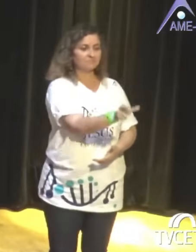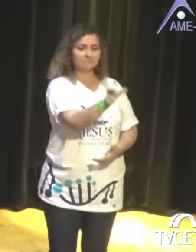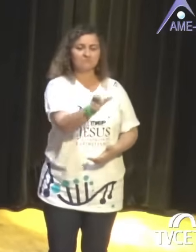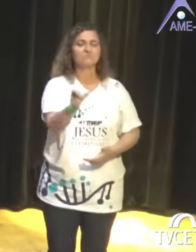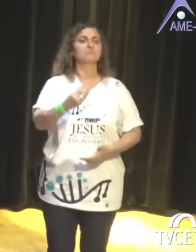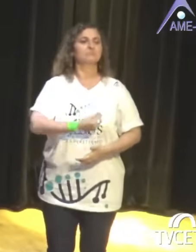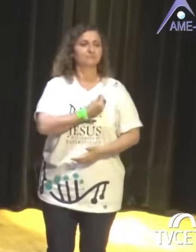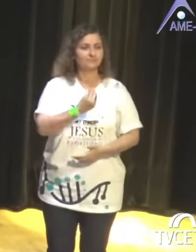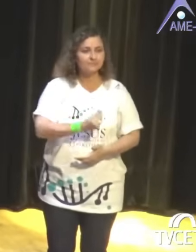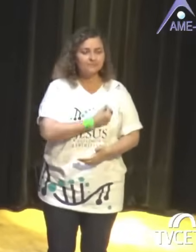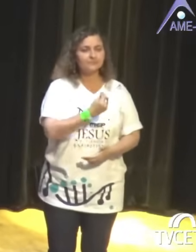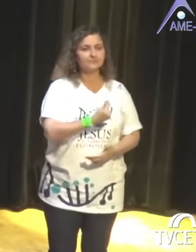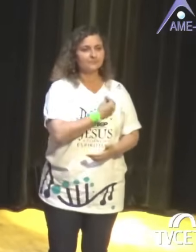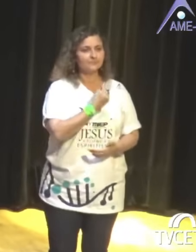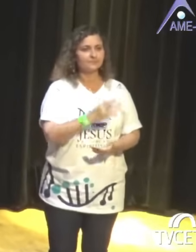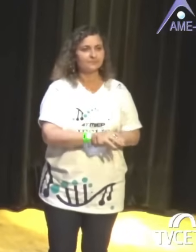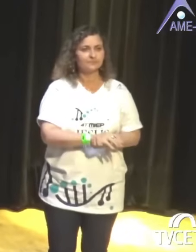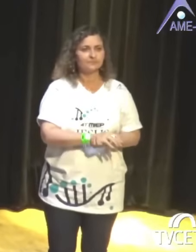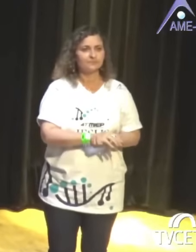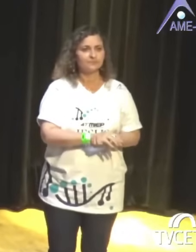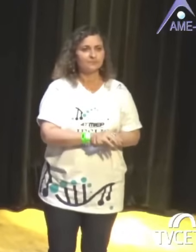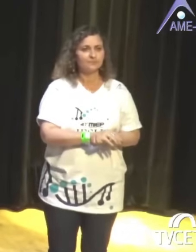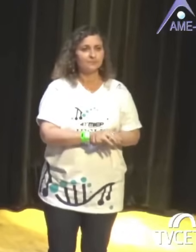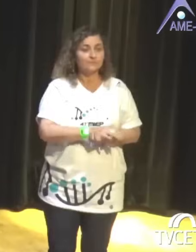habitados os espaços